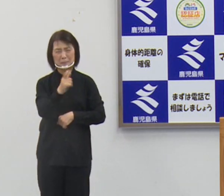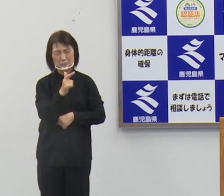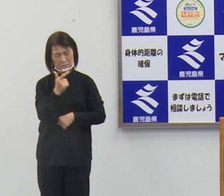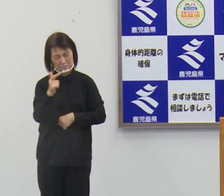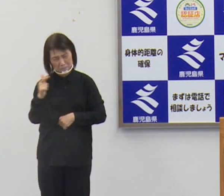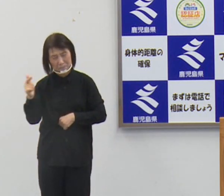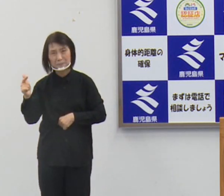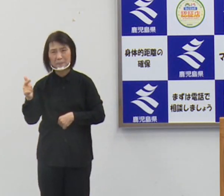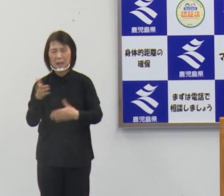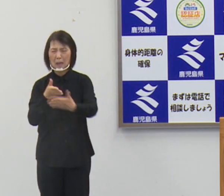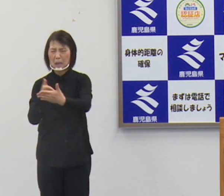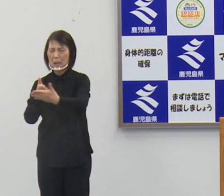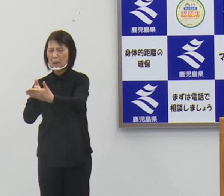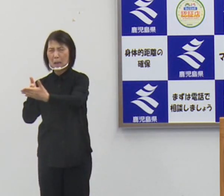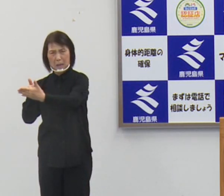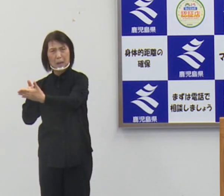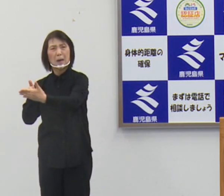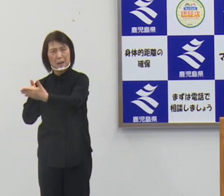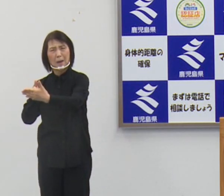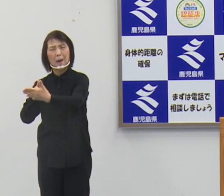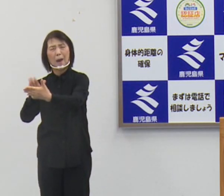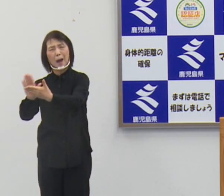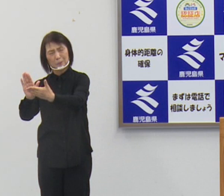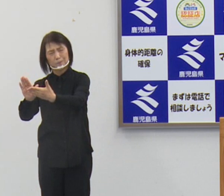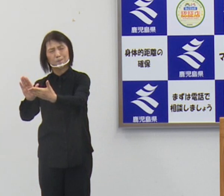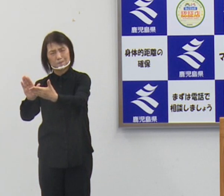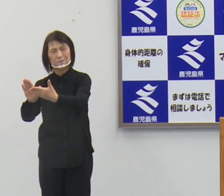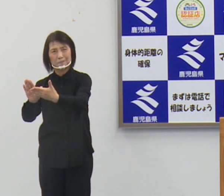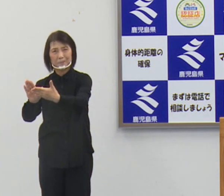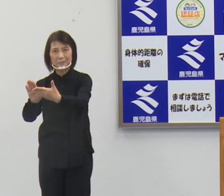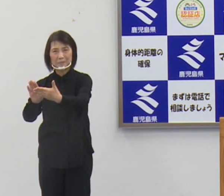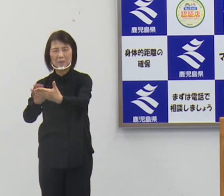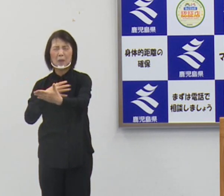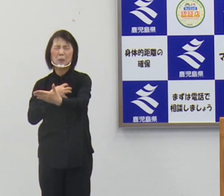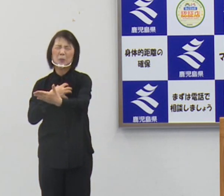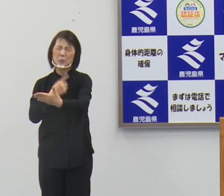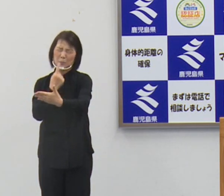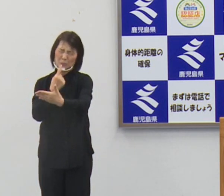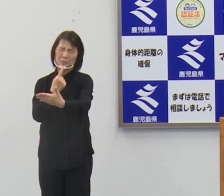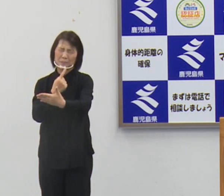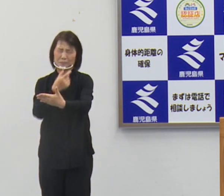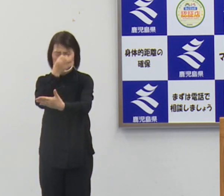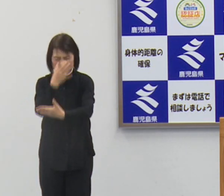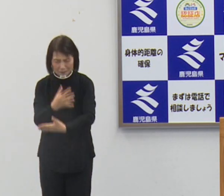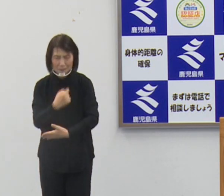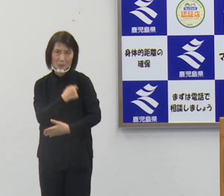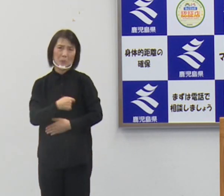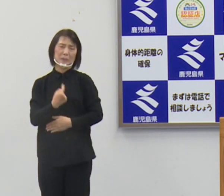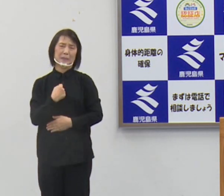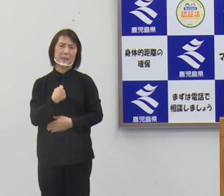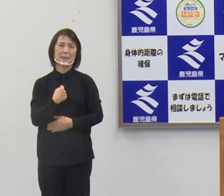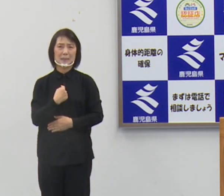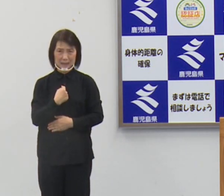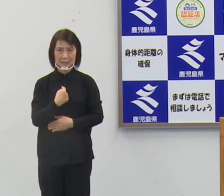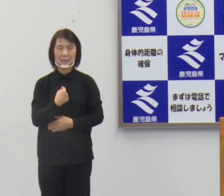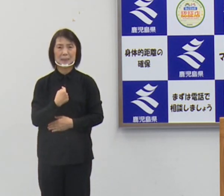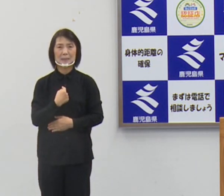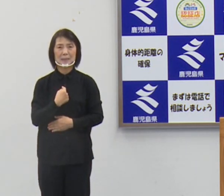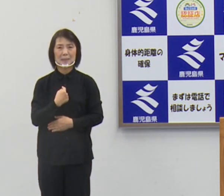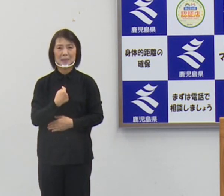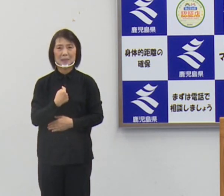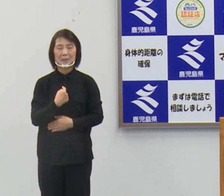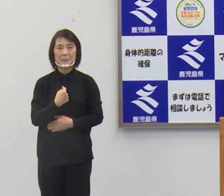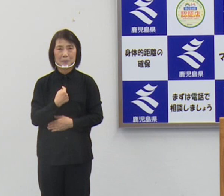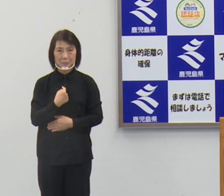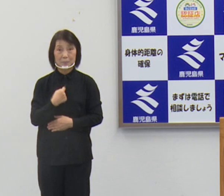な制約を課すことになり、大変心苦しい限りではありますが、何卒県本